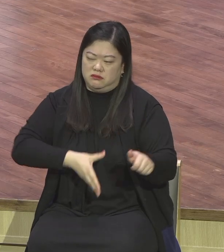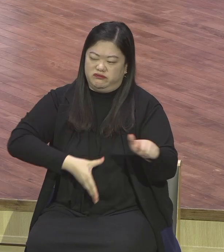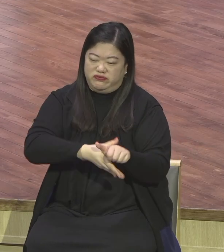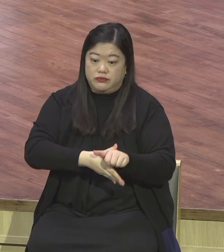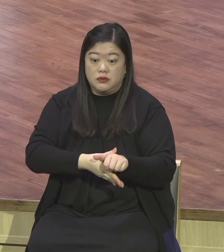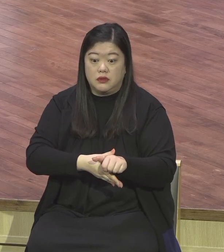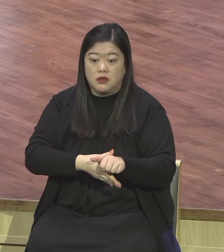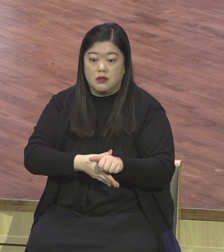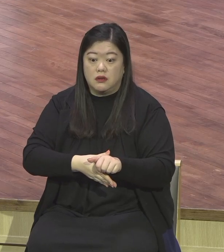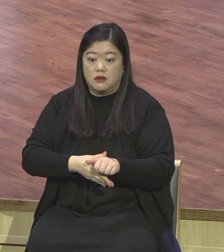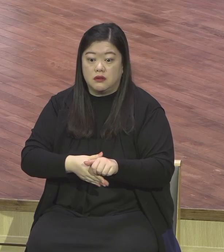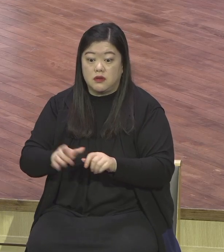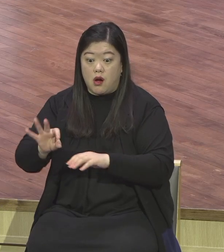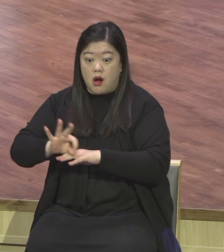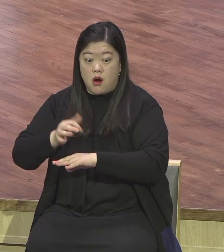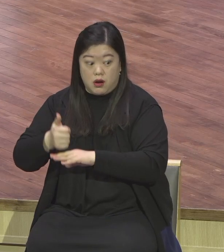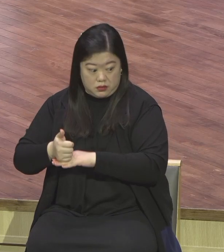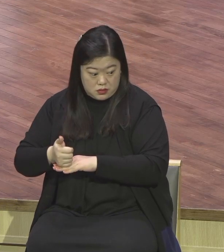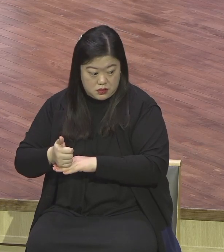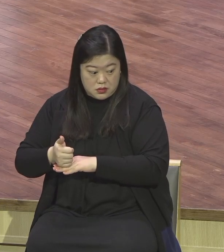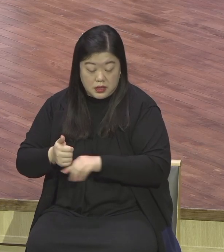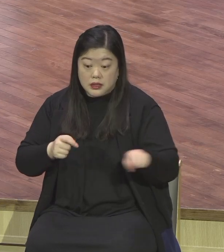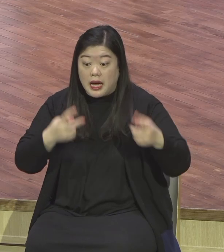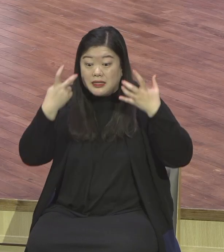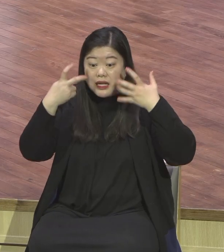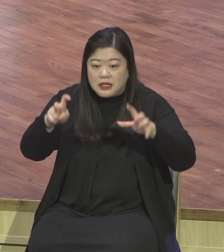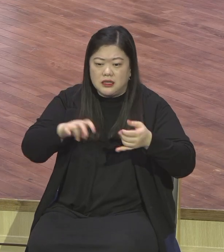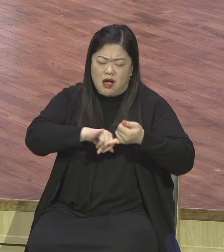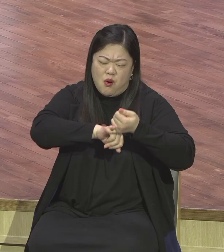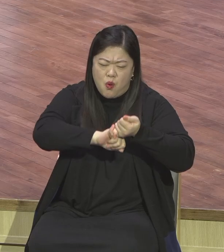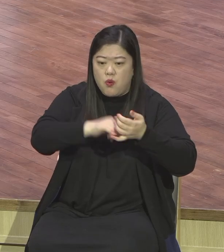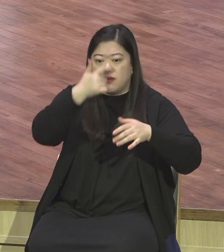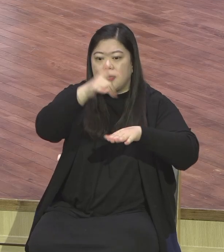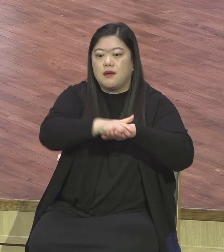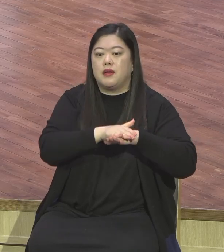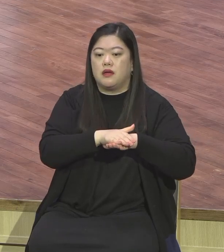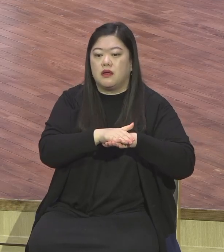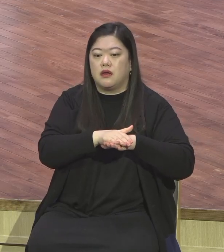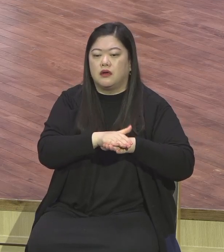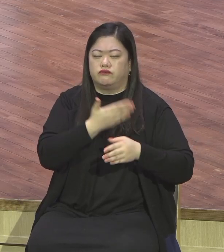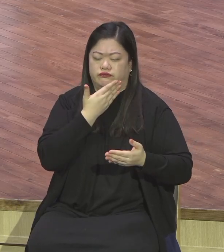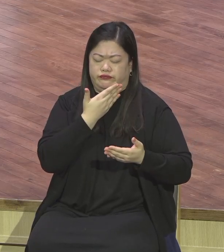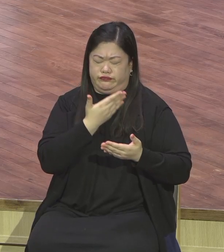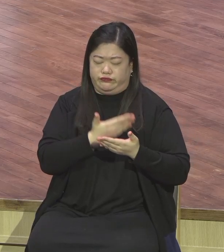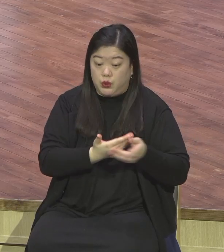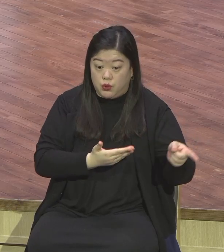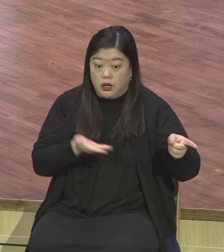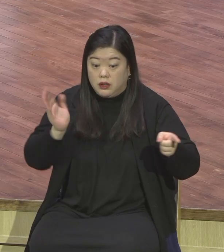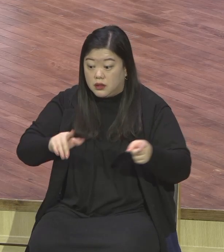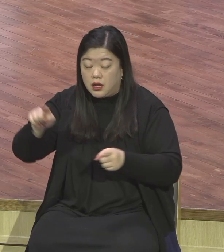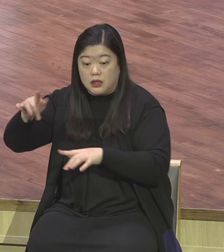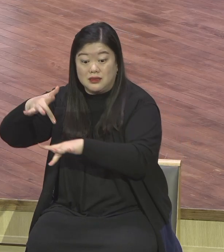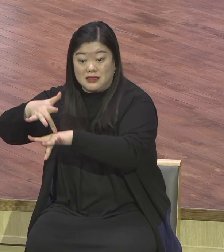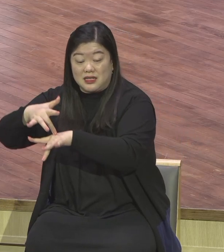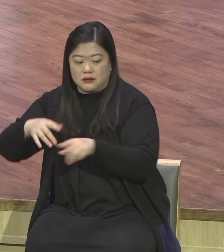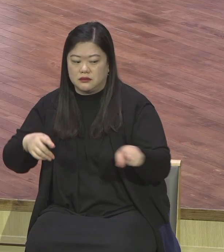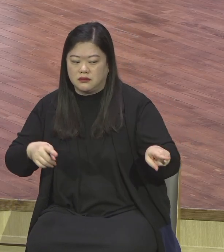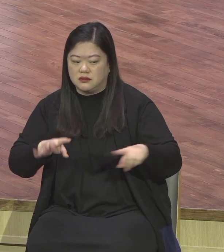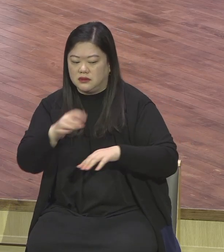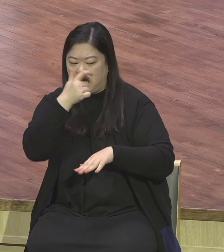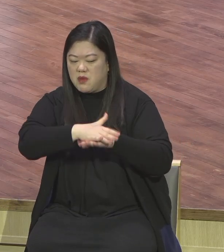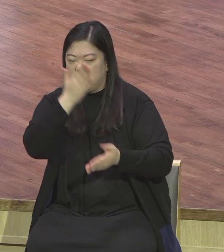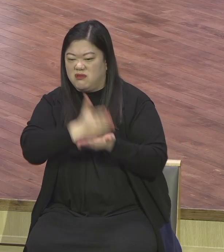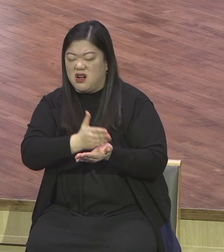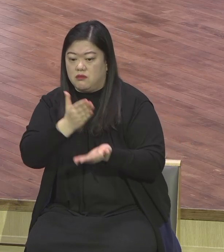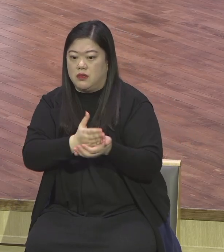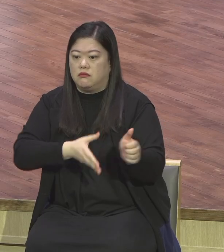말해요 다니엘이 제일 중요하게 생각하는 것이 예배인데 요구를 못 들이게 하는 요구를 아시겠어요 사단이